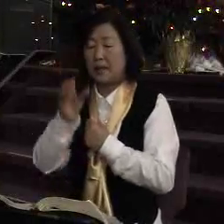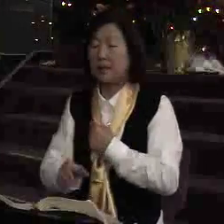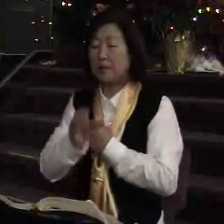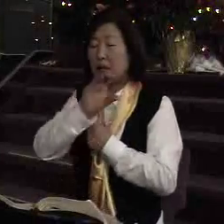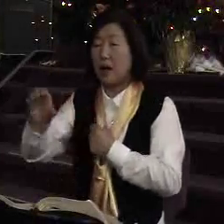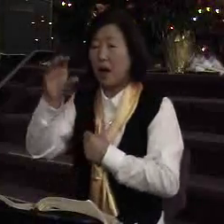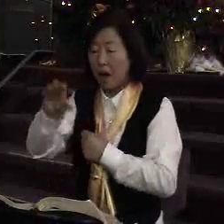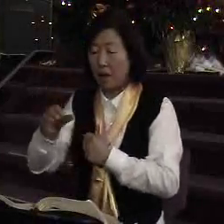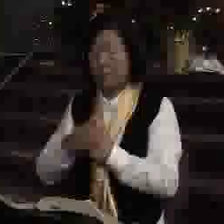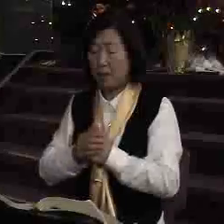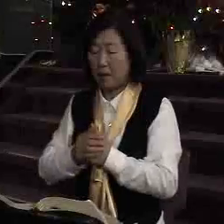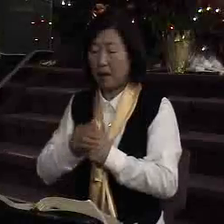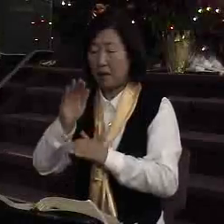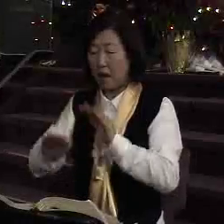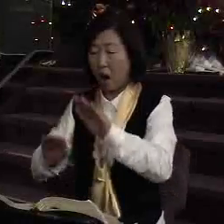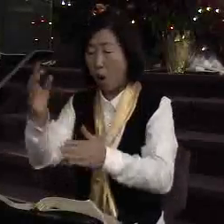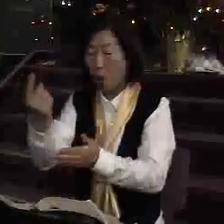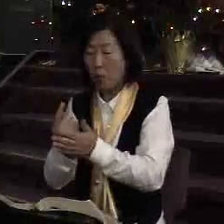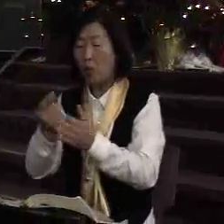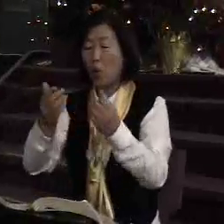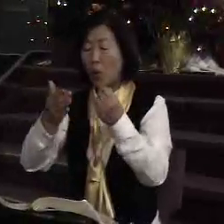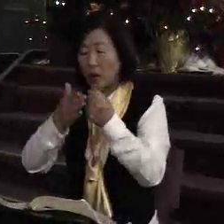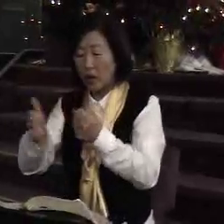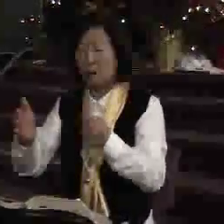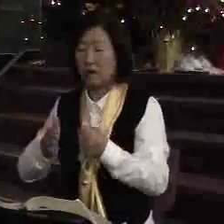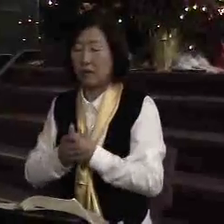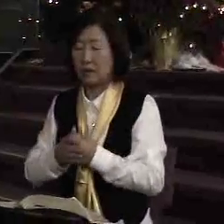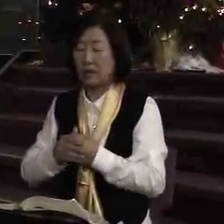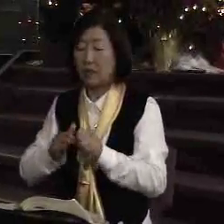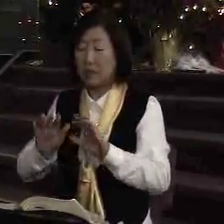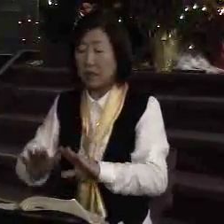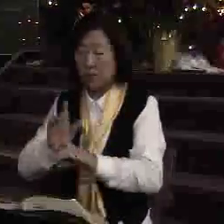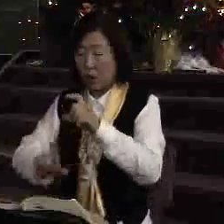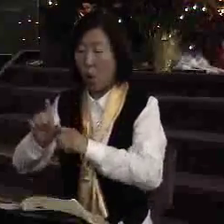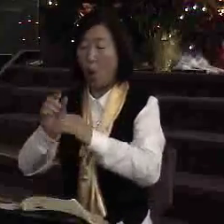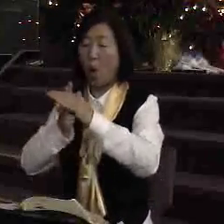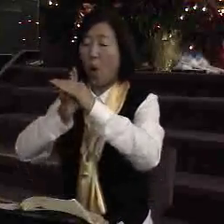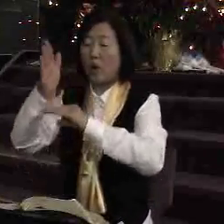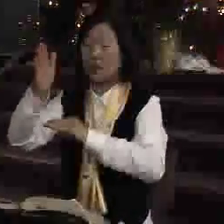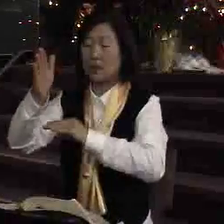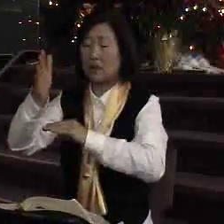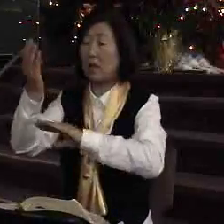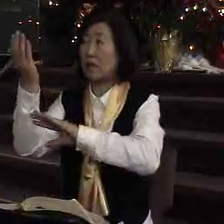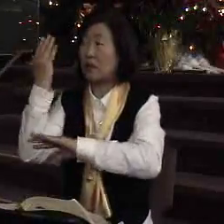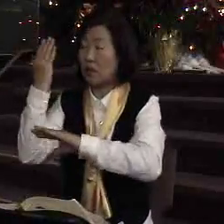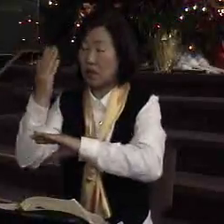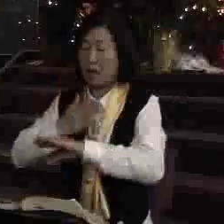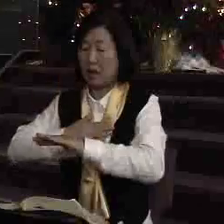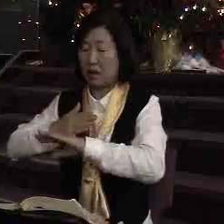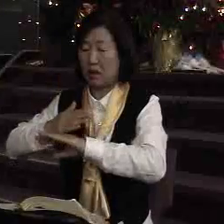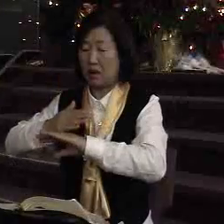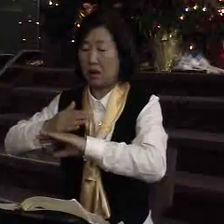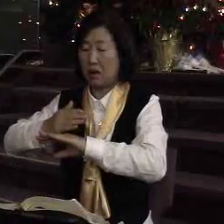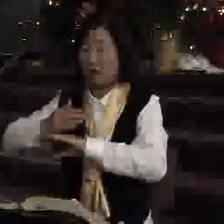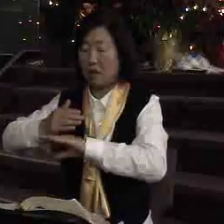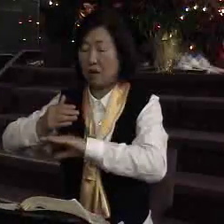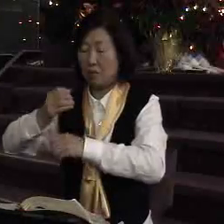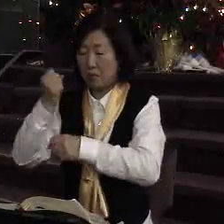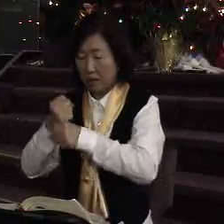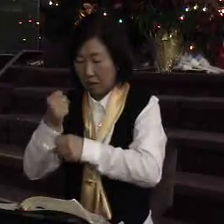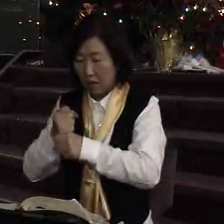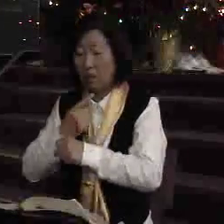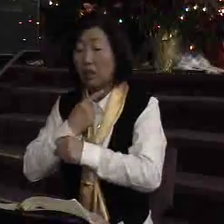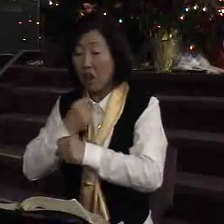십자가 앞에 나옴으로 인하여 이제는 더 이상 전에 나로